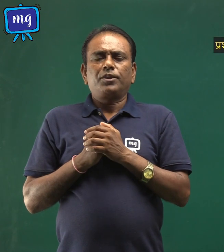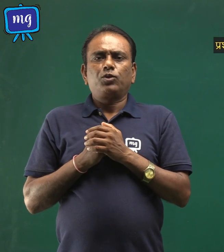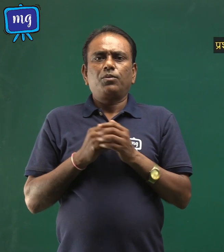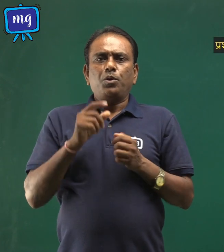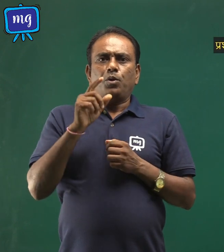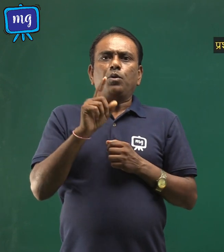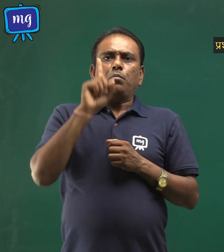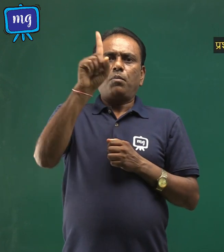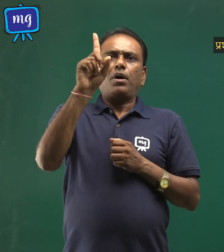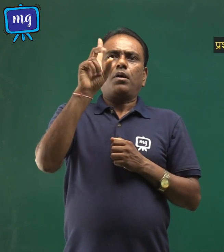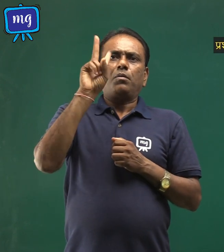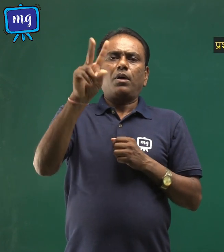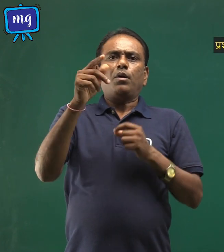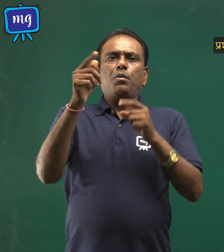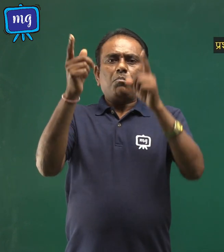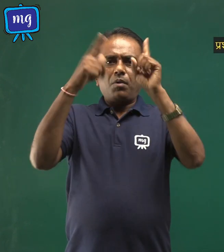बारह में चार का भाग देंगे,